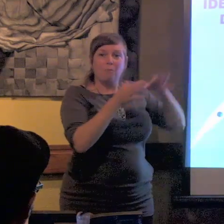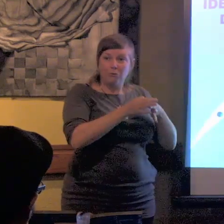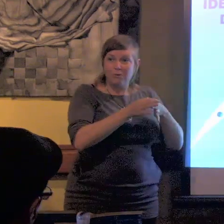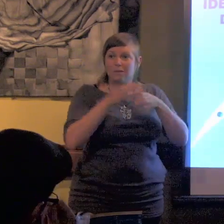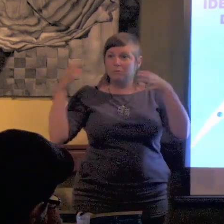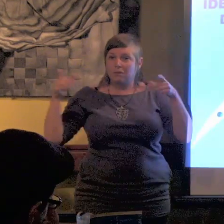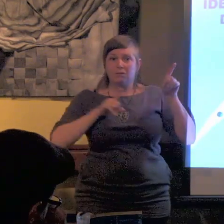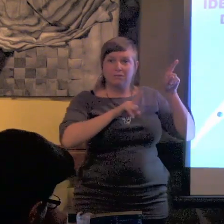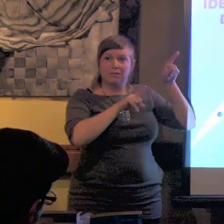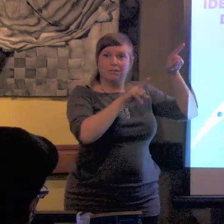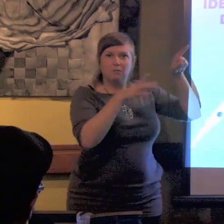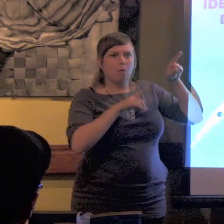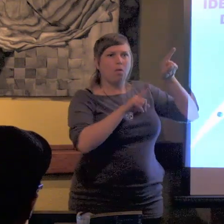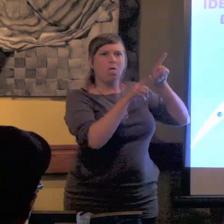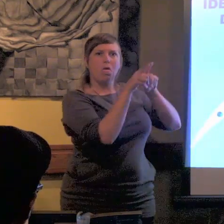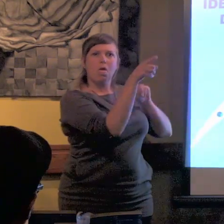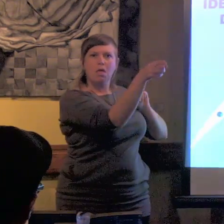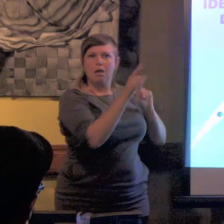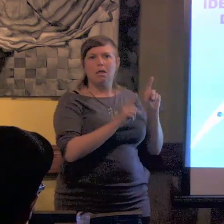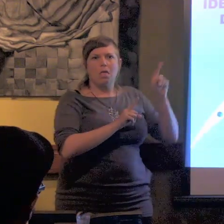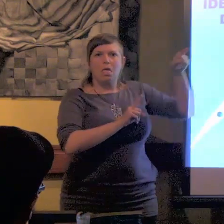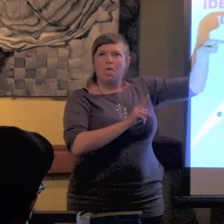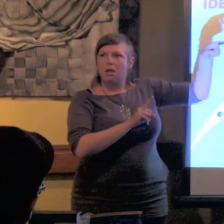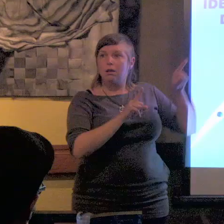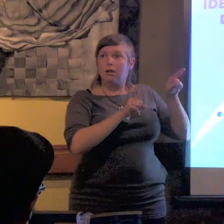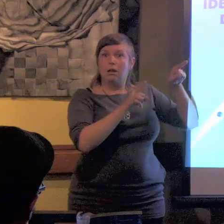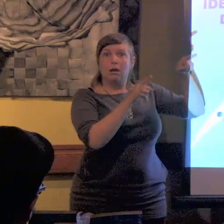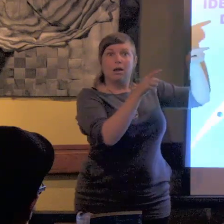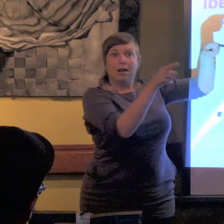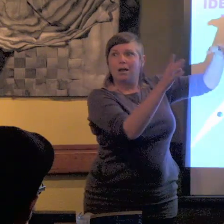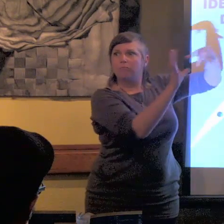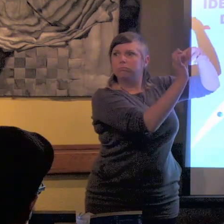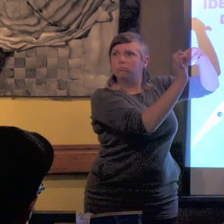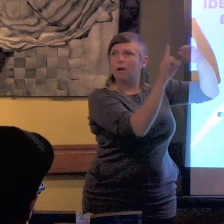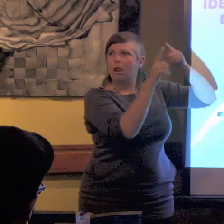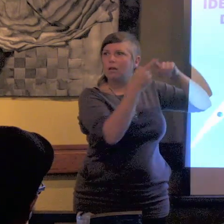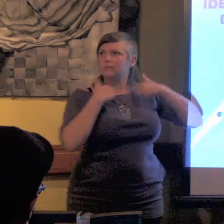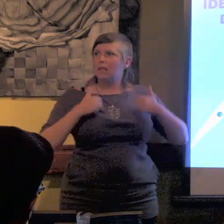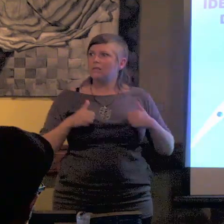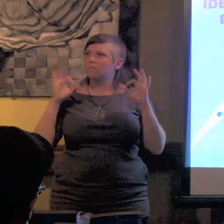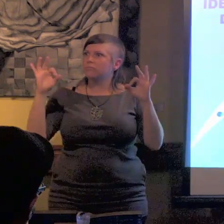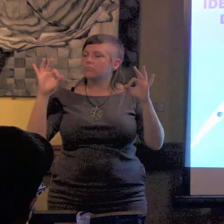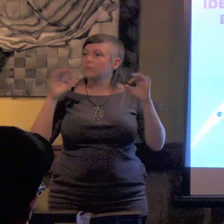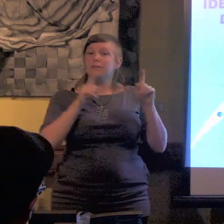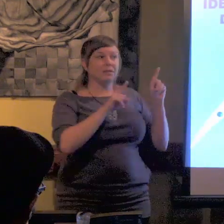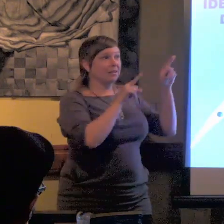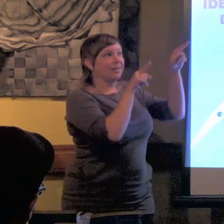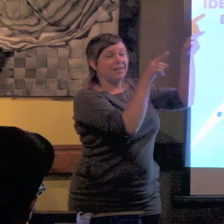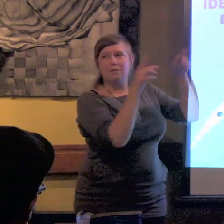capable de faire des choses, des choix et des décisions par soi-même. Donc, les personnes sourdes et les personnes entendantes